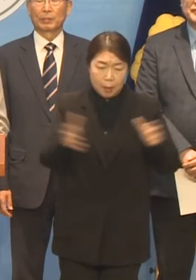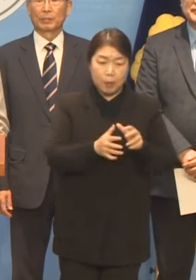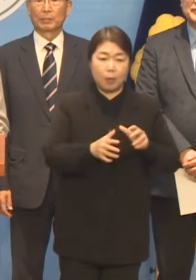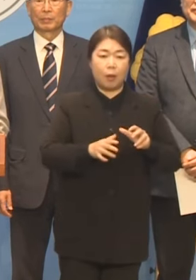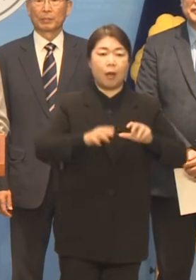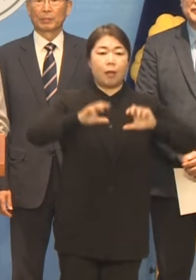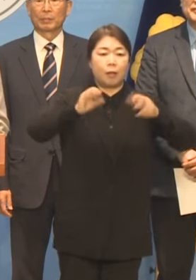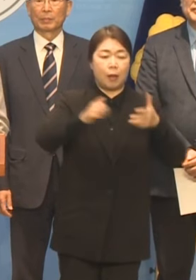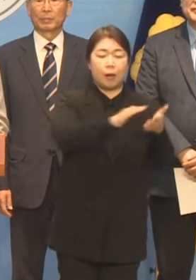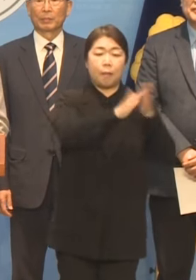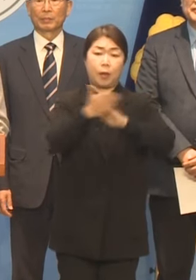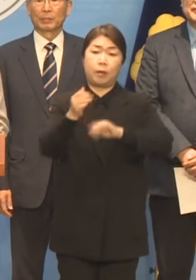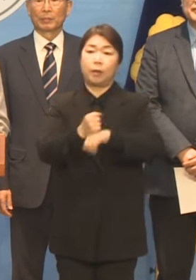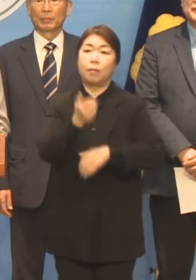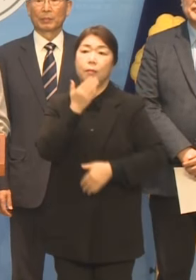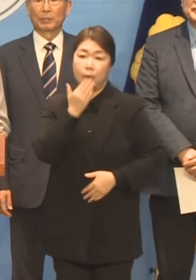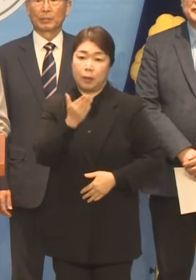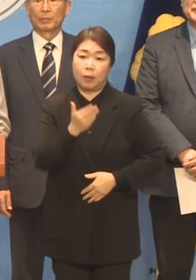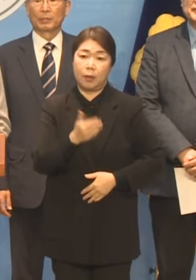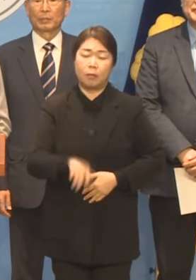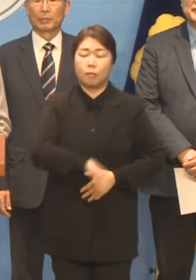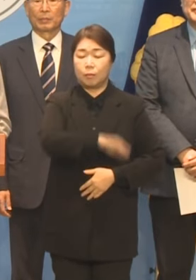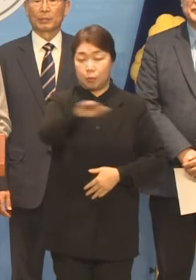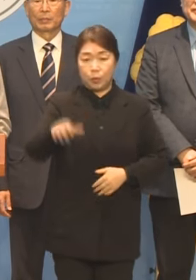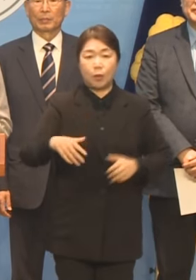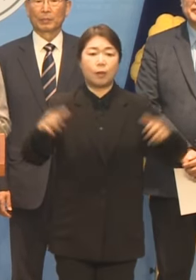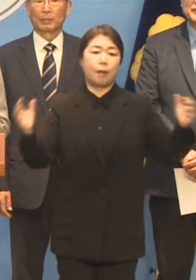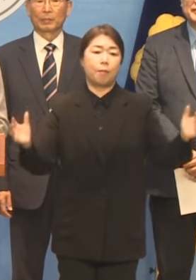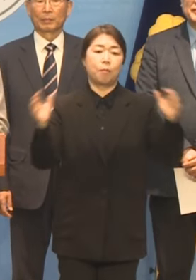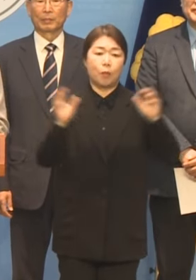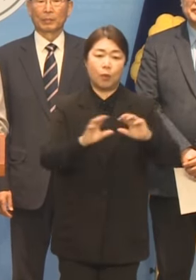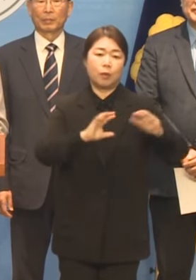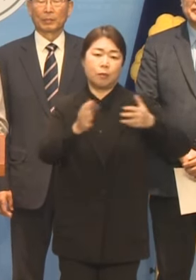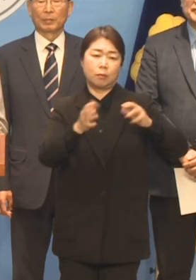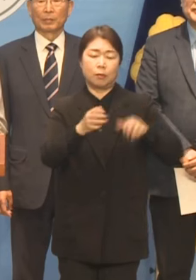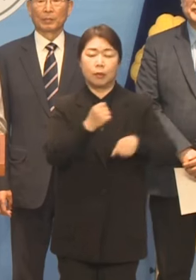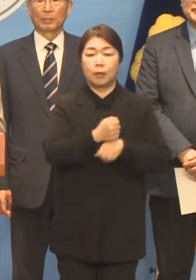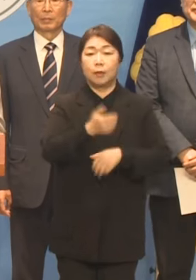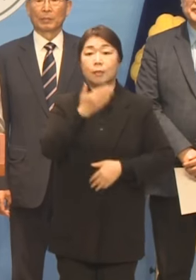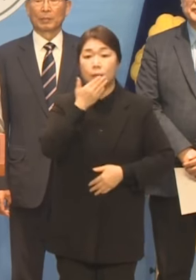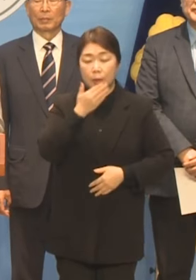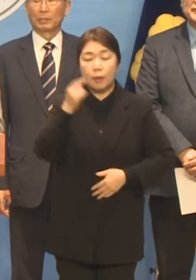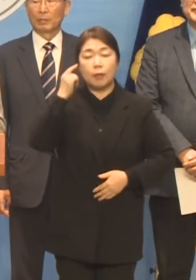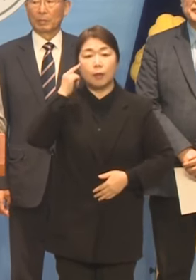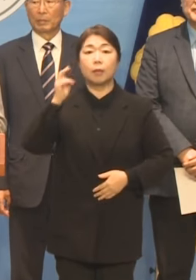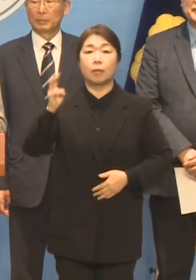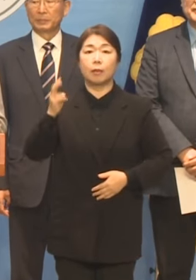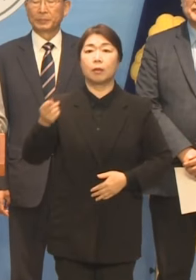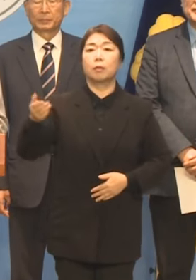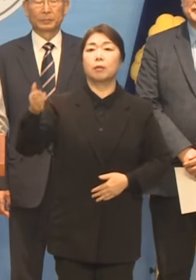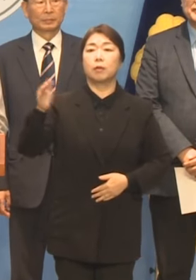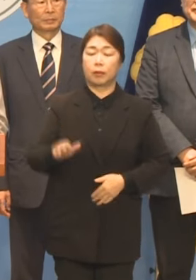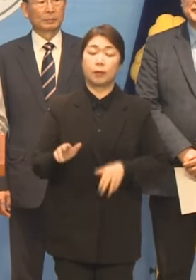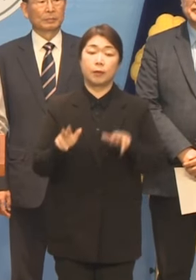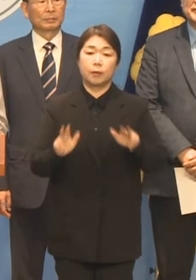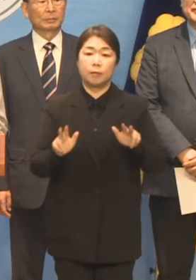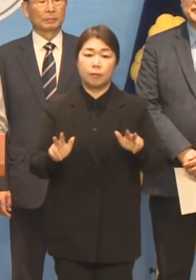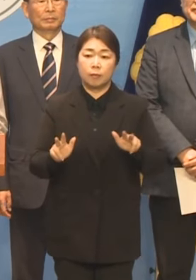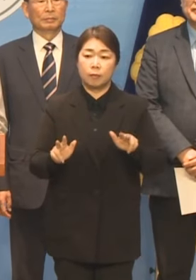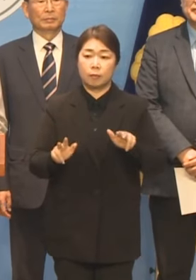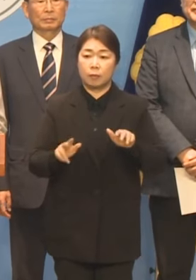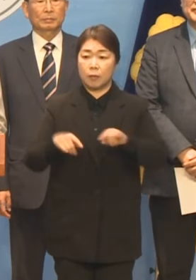미래를 얘기할 수 있을 겁니다 우리의 문제를 풀 수 있는 방법을 얘기하는 것이 가능해질 겁니다 그러나 지금 현재